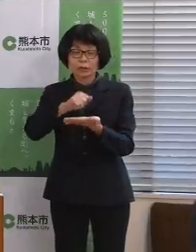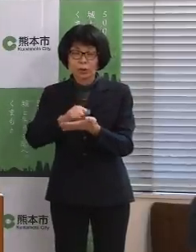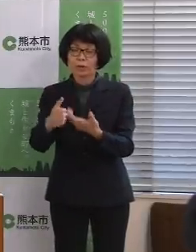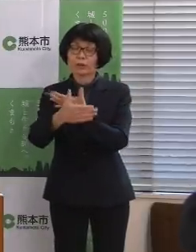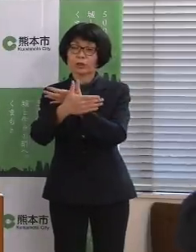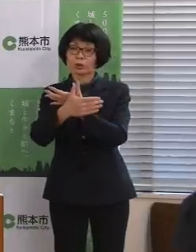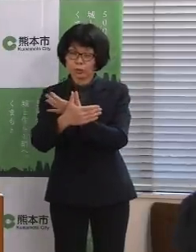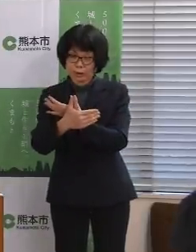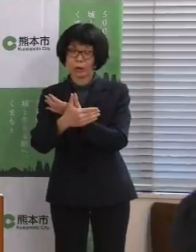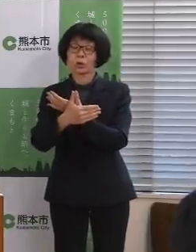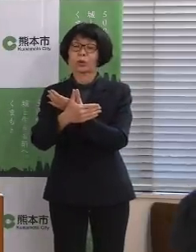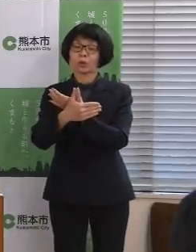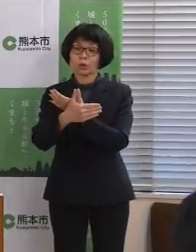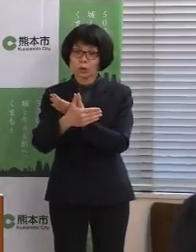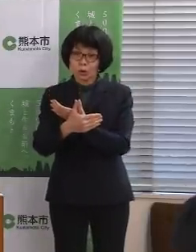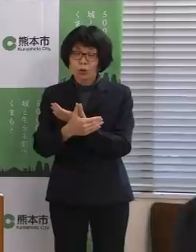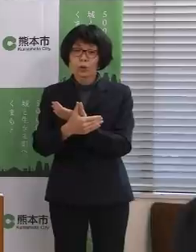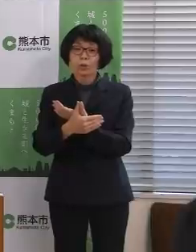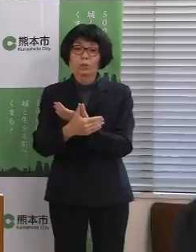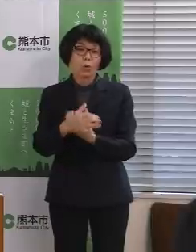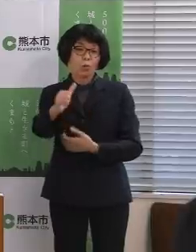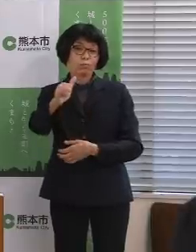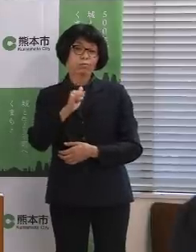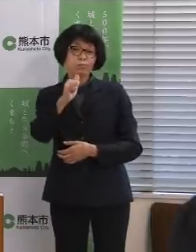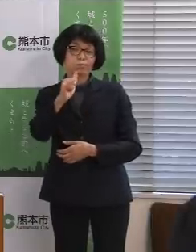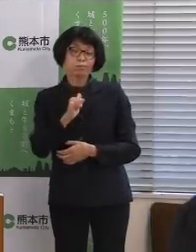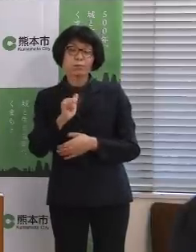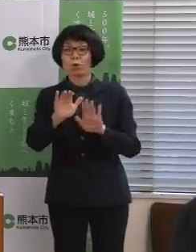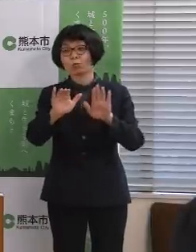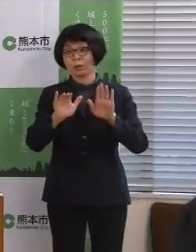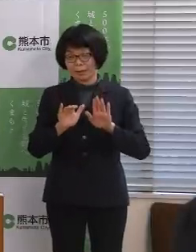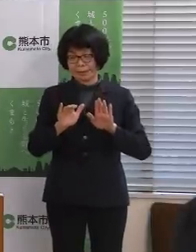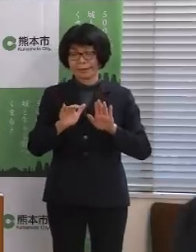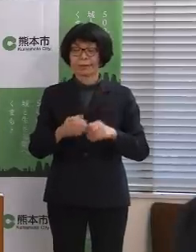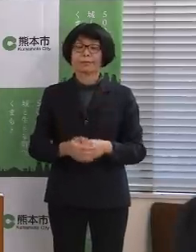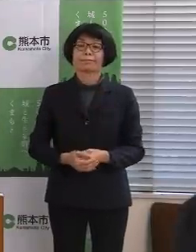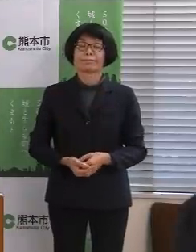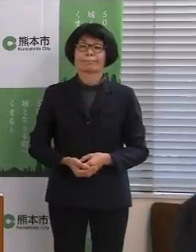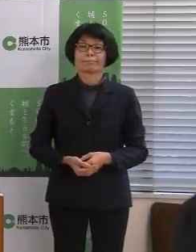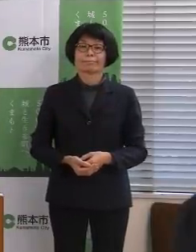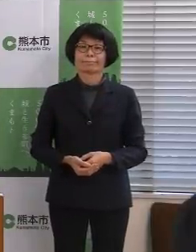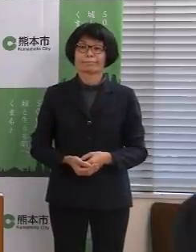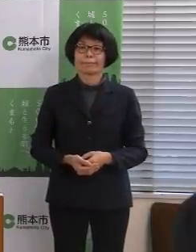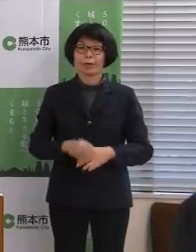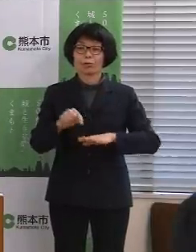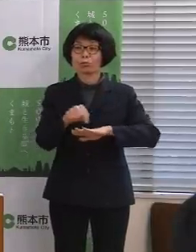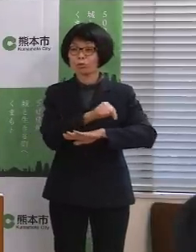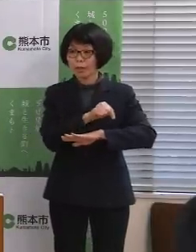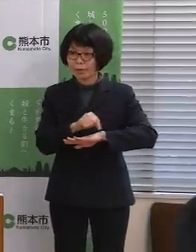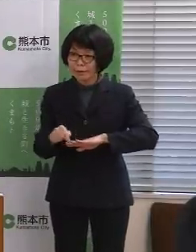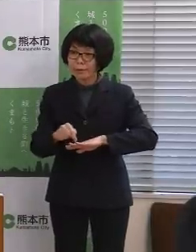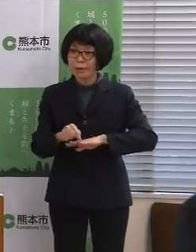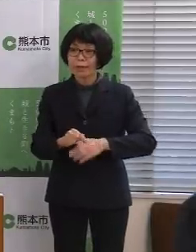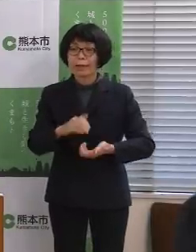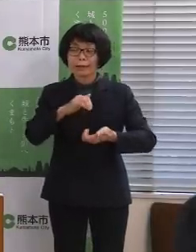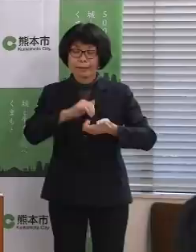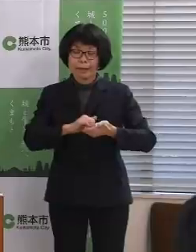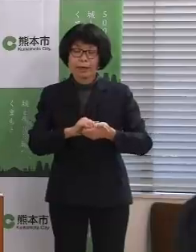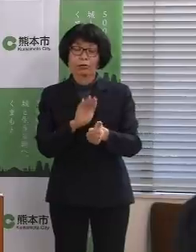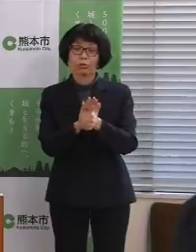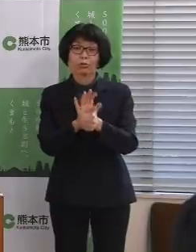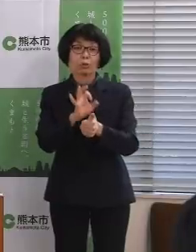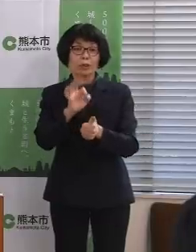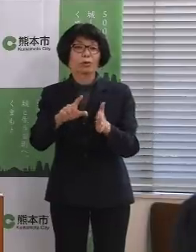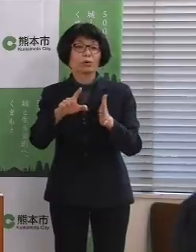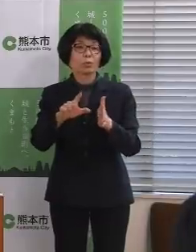日も開設をしております。特別定額給付金につきましては区役所